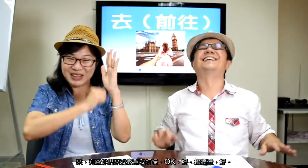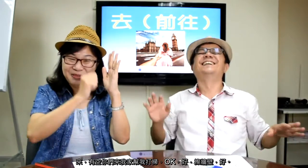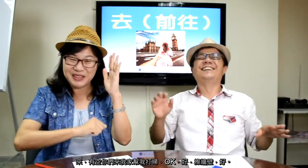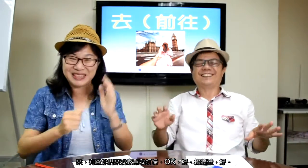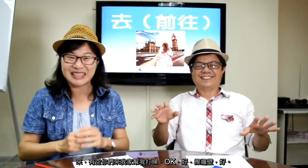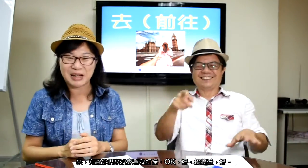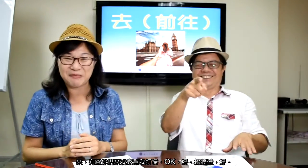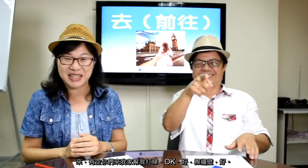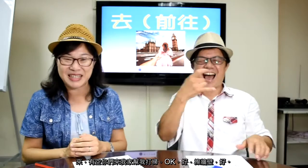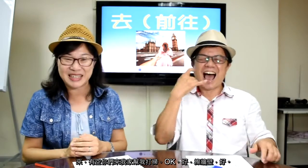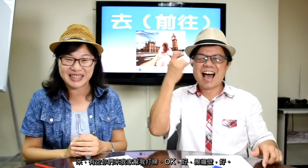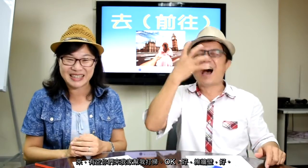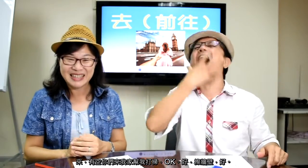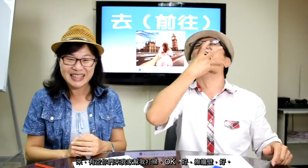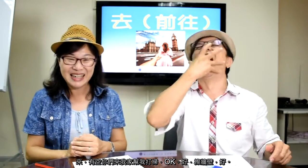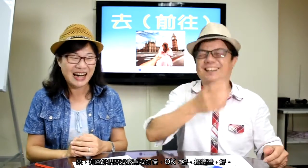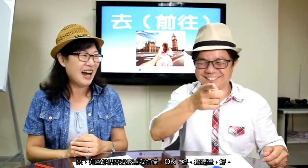油，擦墙壁，